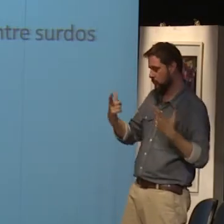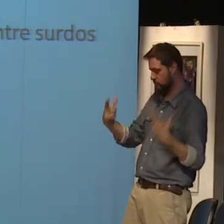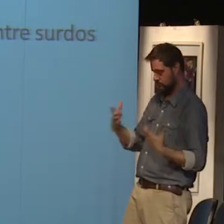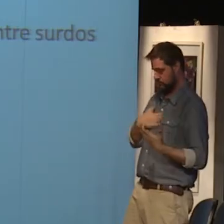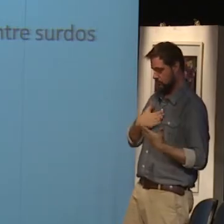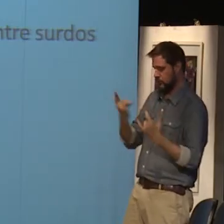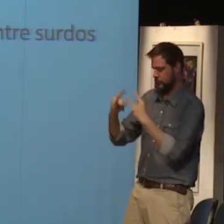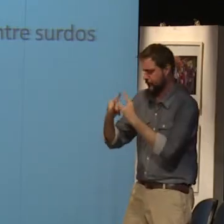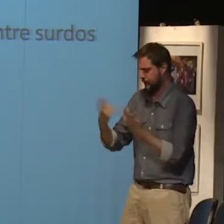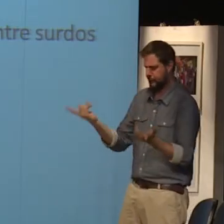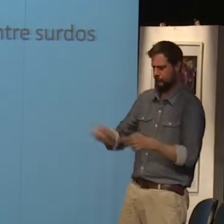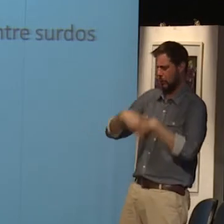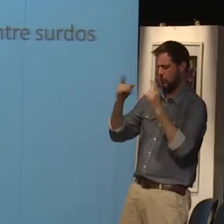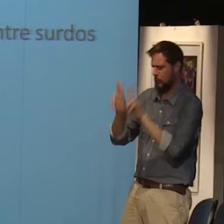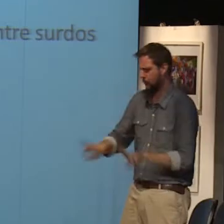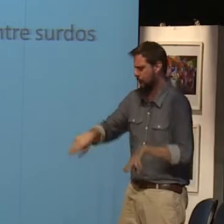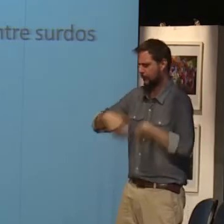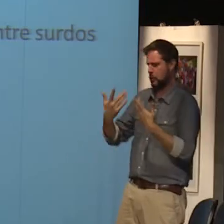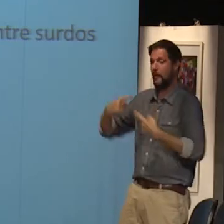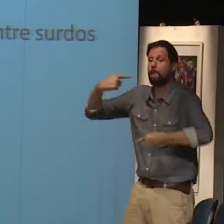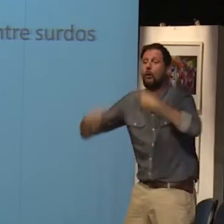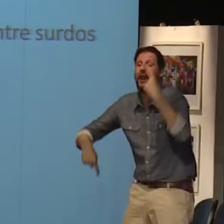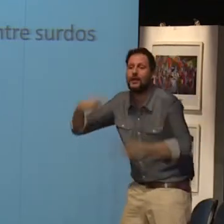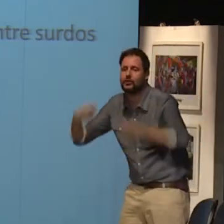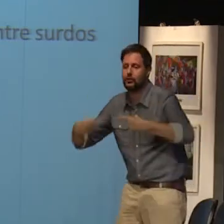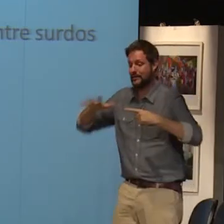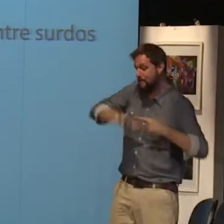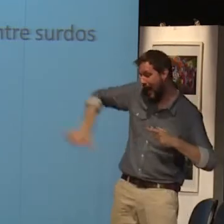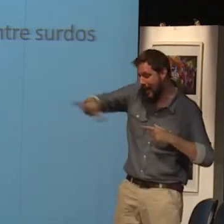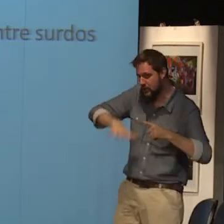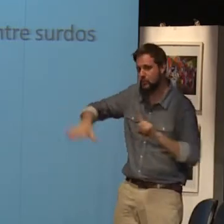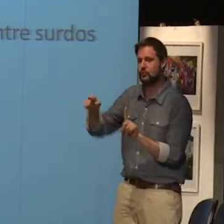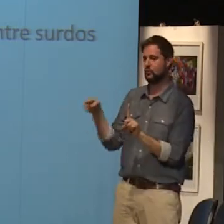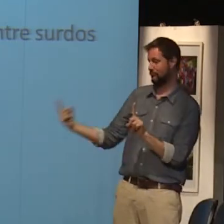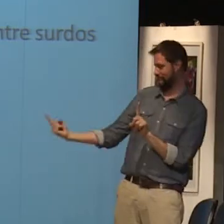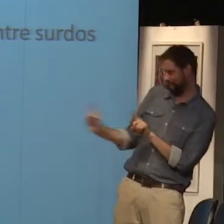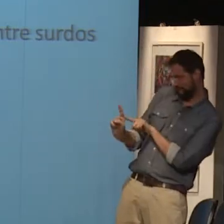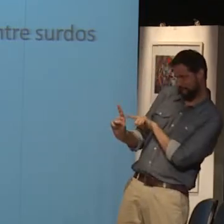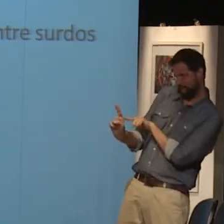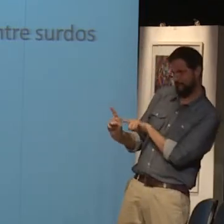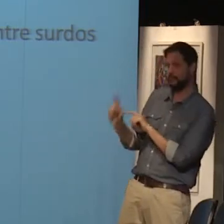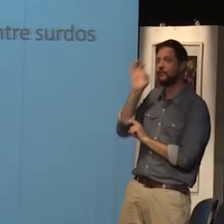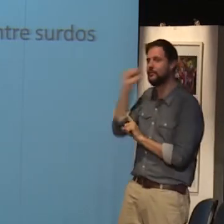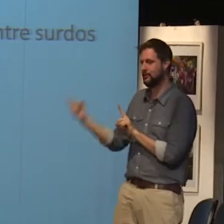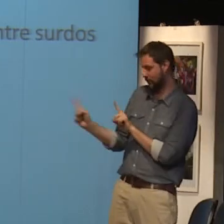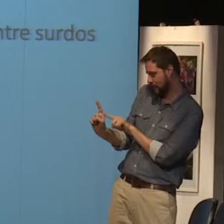sobre o surdo, por exemplo, no INES, na UFSC, essa questão do espaço político. Então, tem